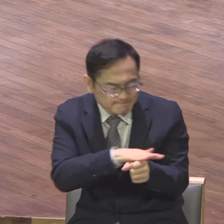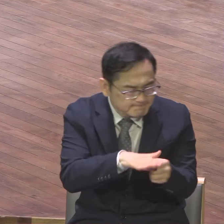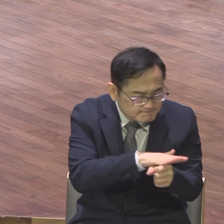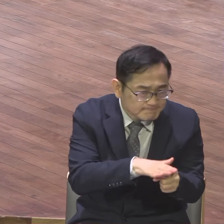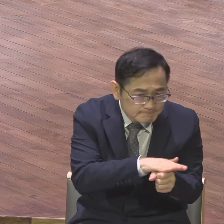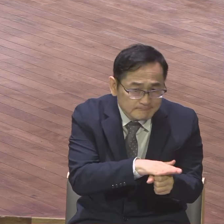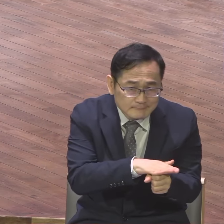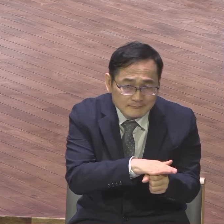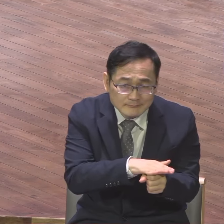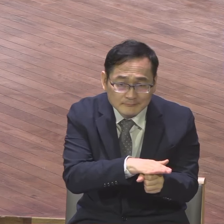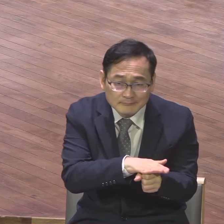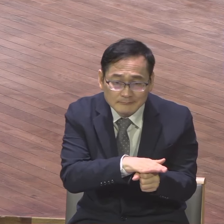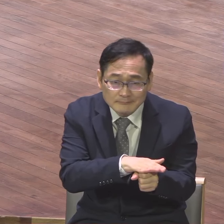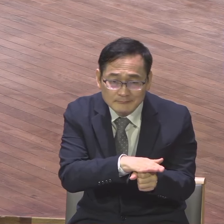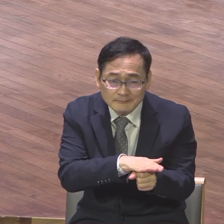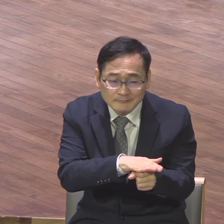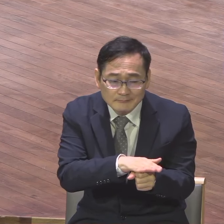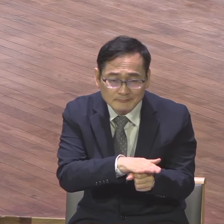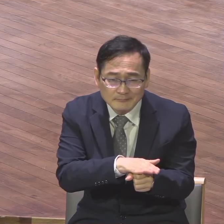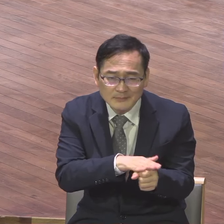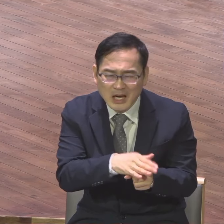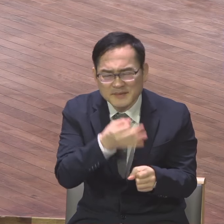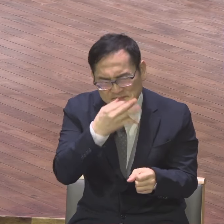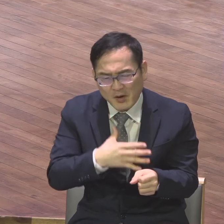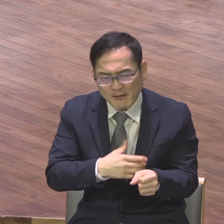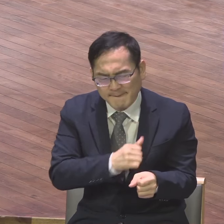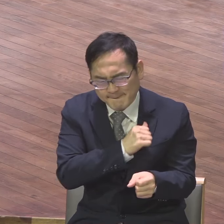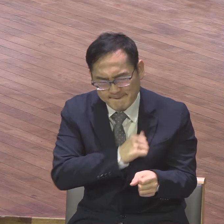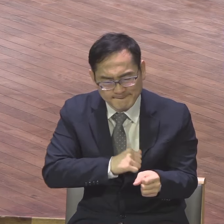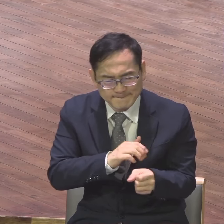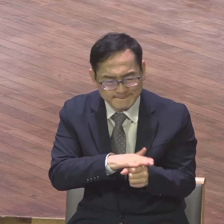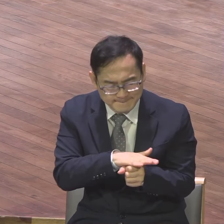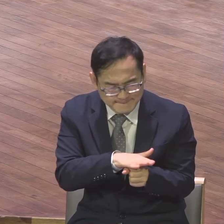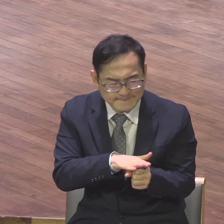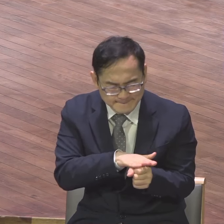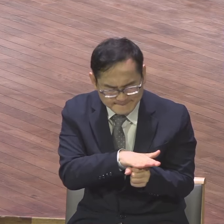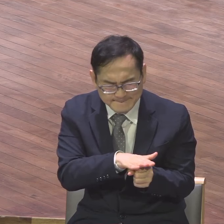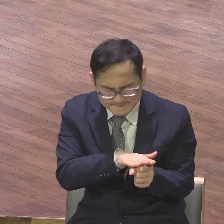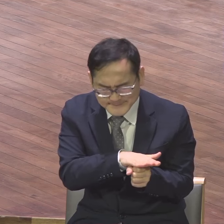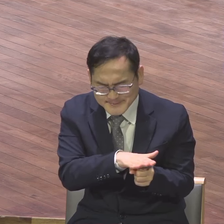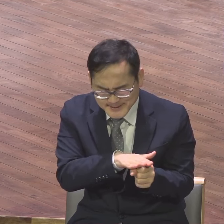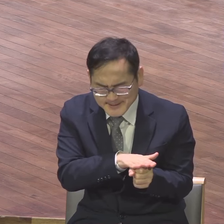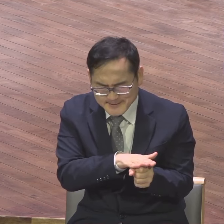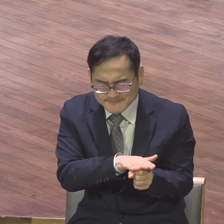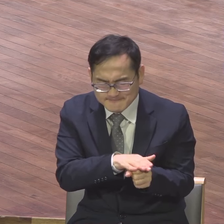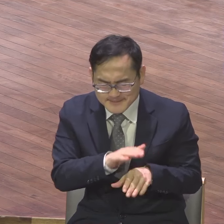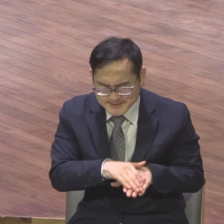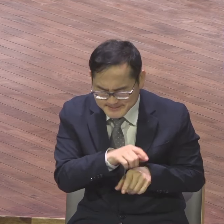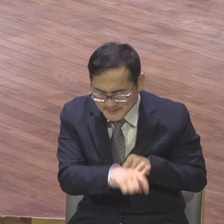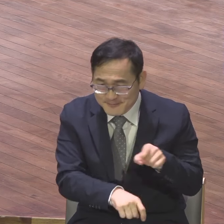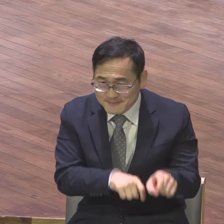속에 적용하면 적용이 힘듭니다. Application. 적용하면